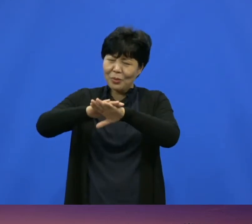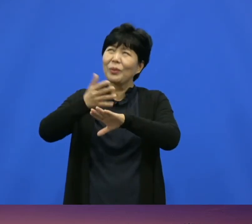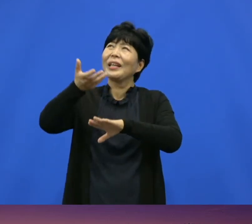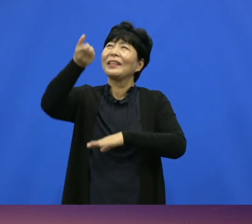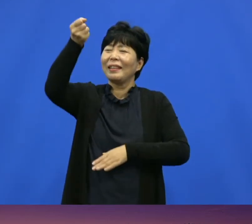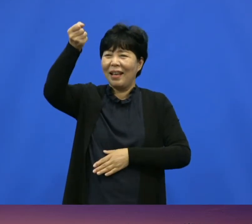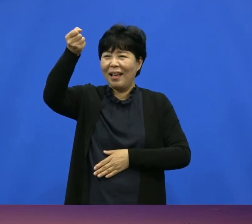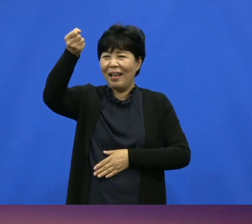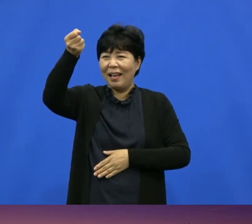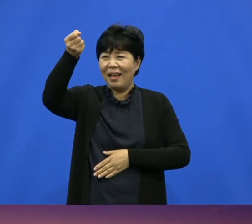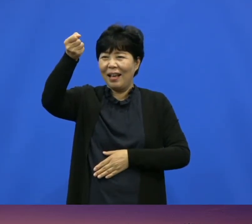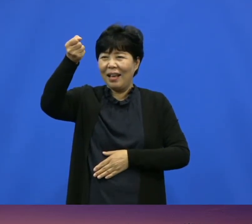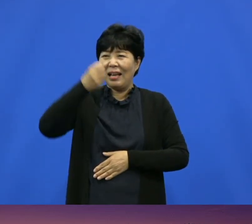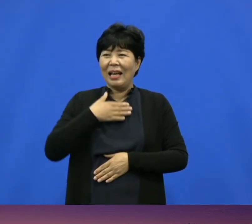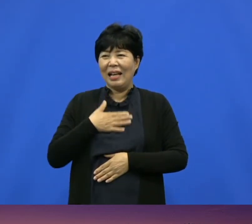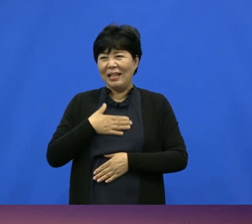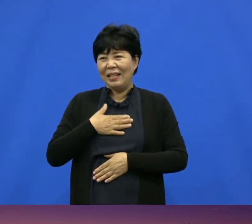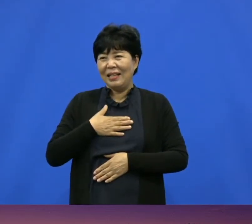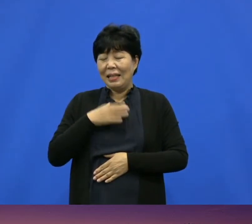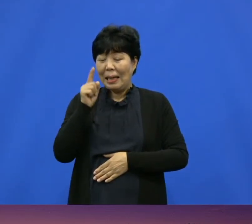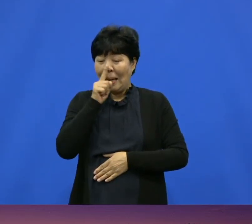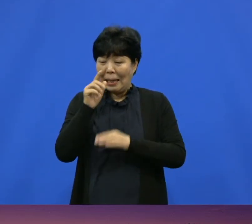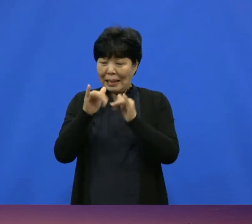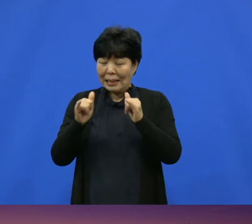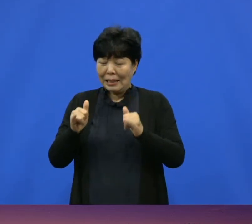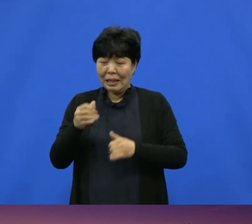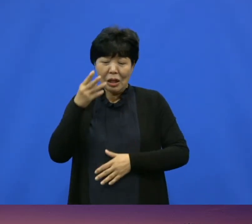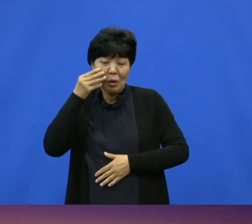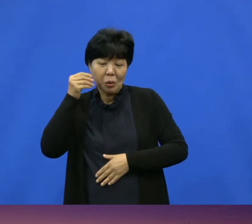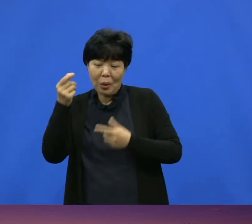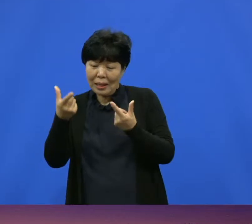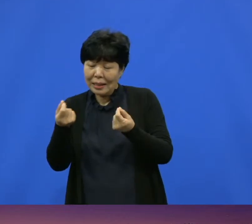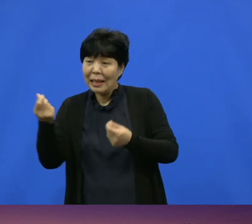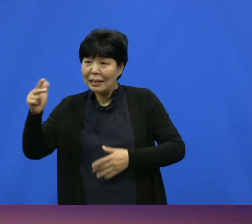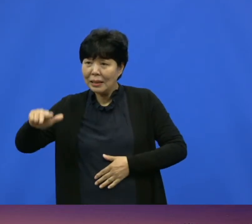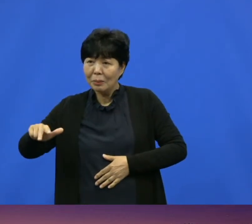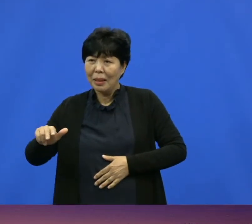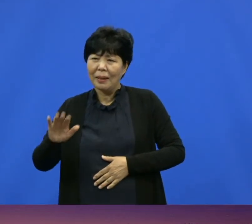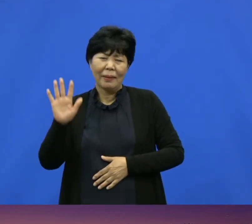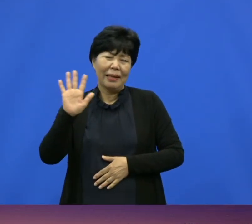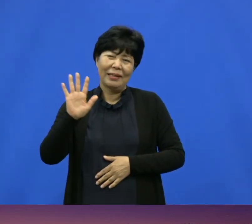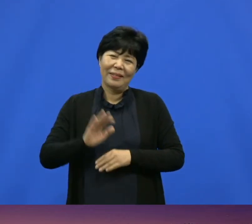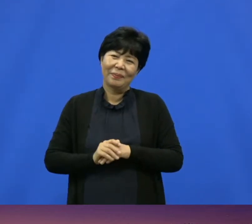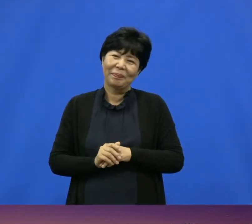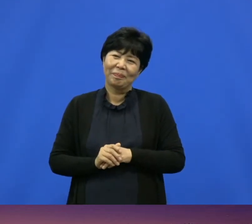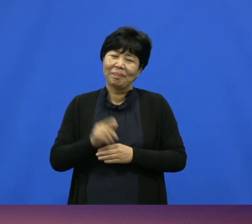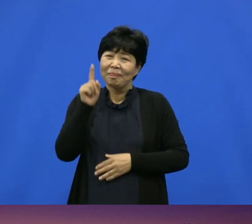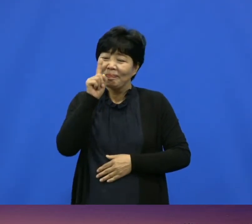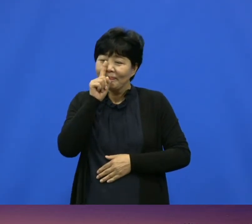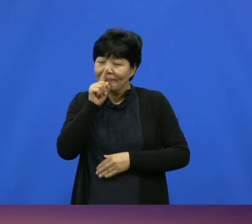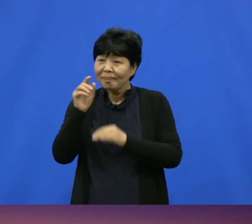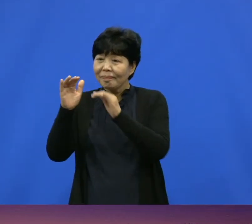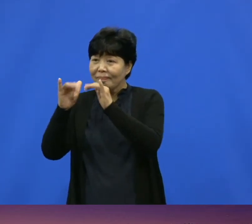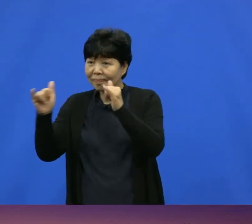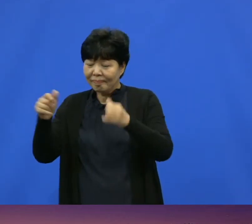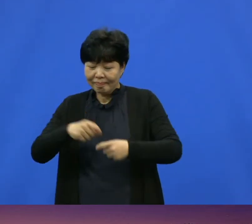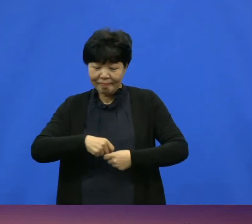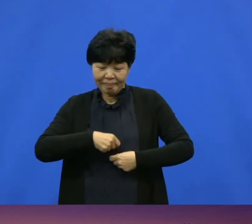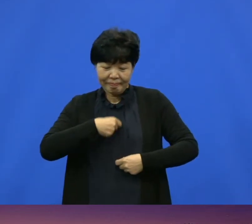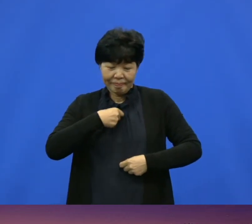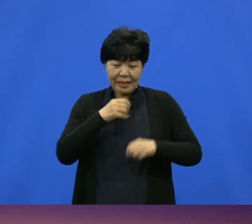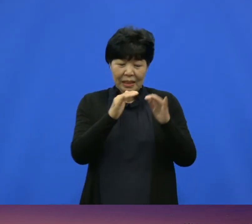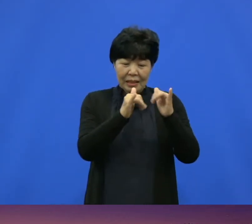달려있다. 악인들이 잘 되는 것 같아 보였습니다. 그런데 아니라는 거죠. 악인이든 의인이든